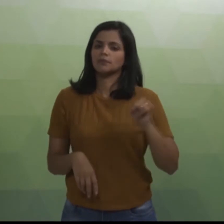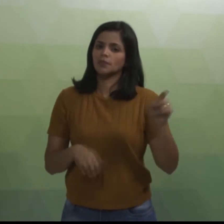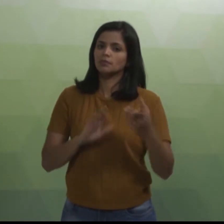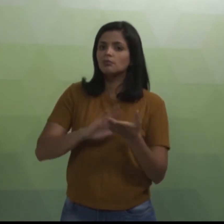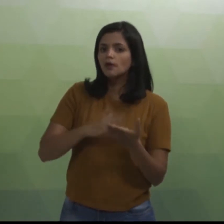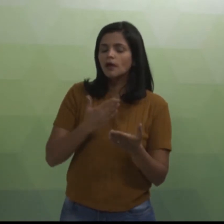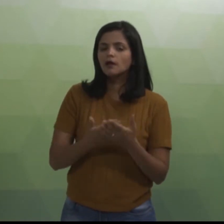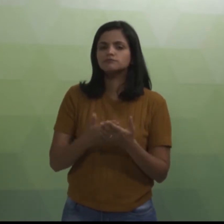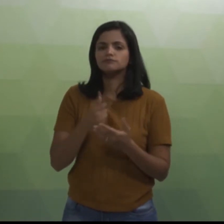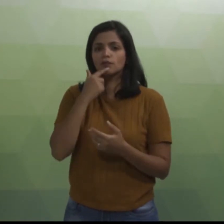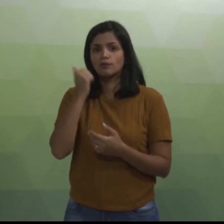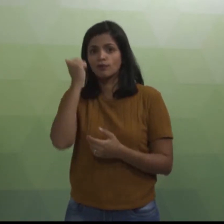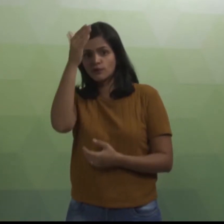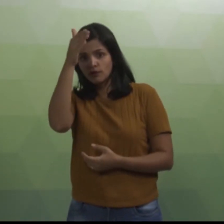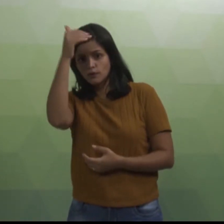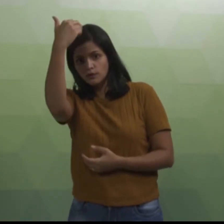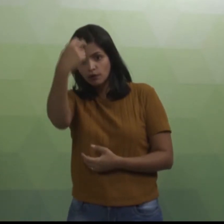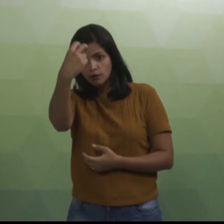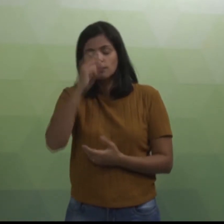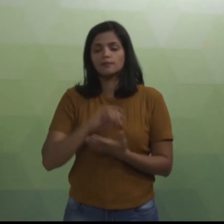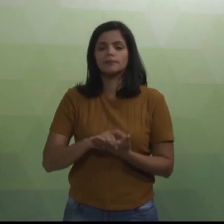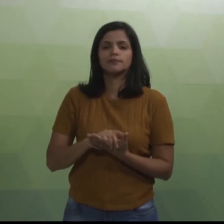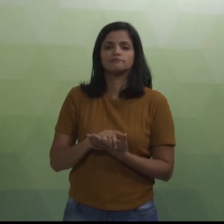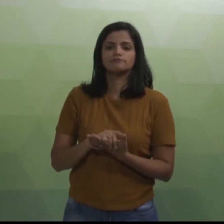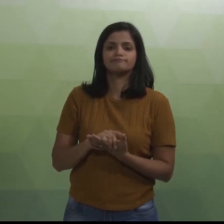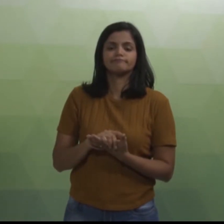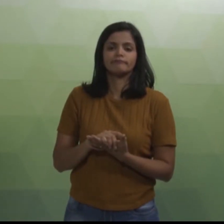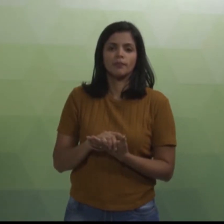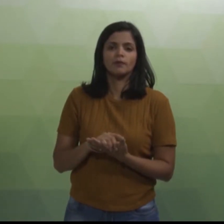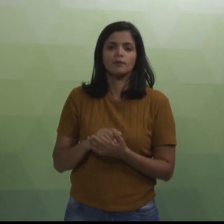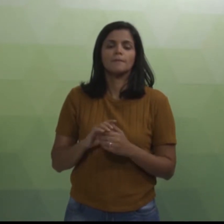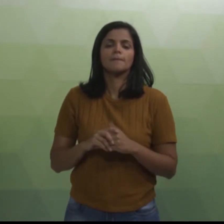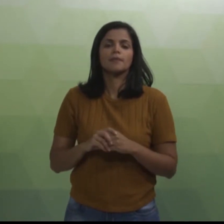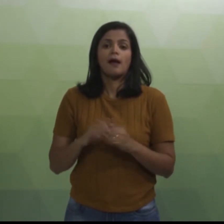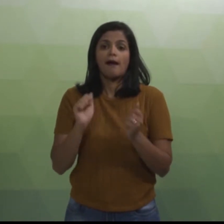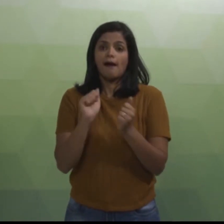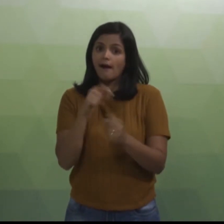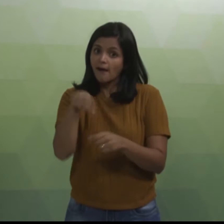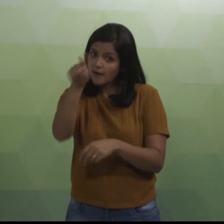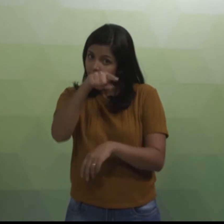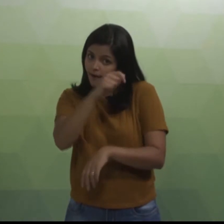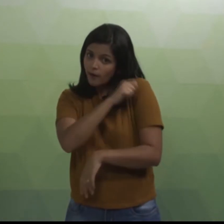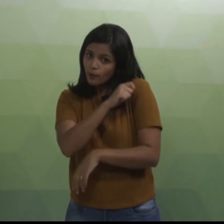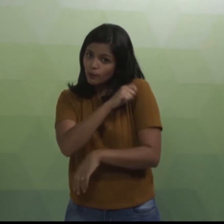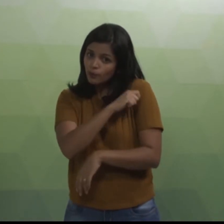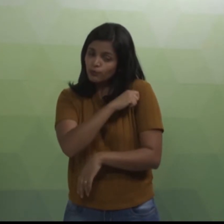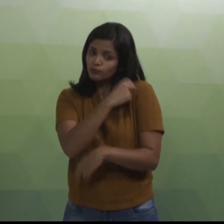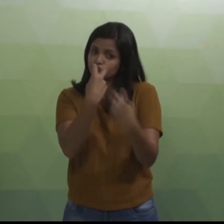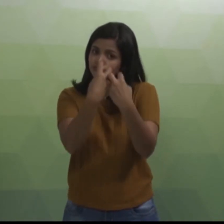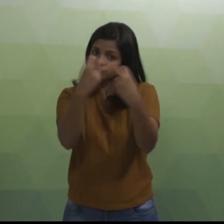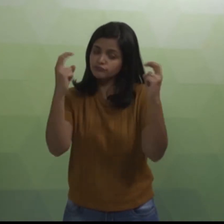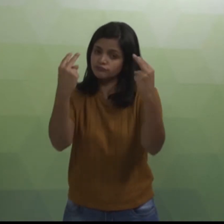Se for presencial, preciso apontar. Então, veja, ali está o intérprete, ali está o responsável pela